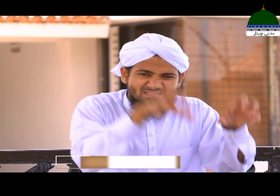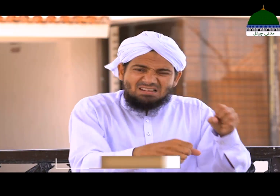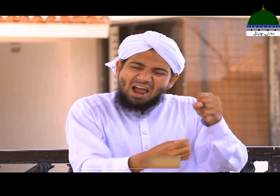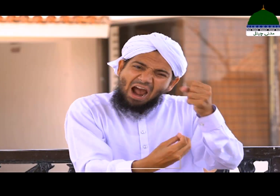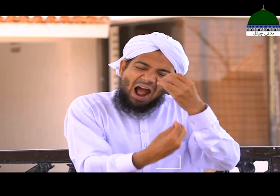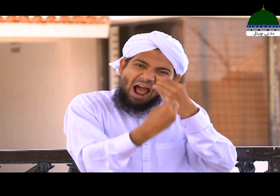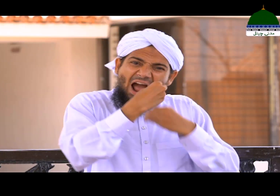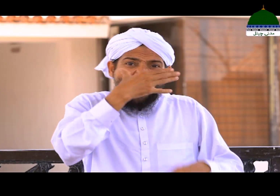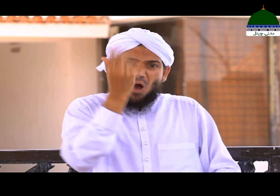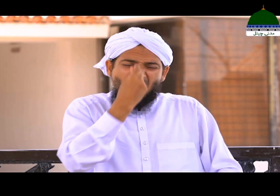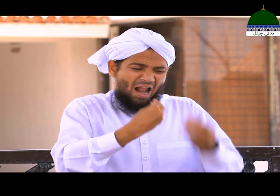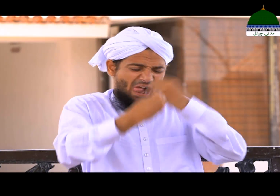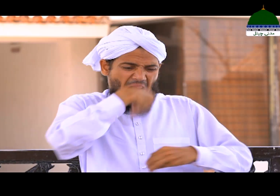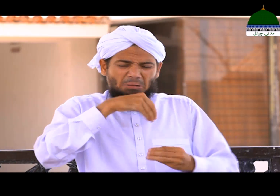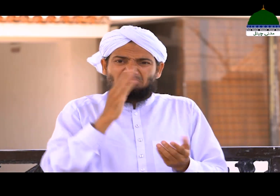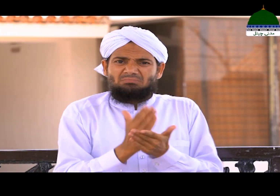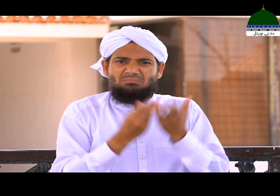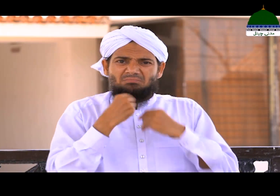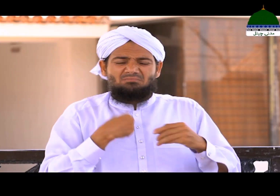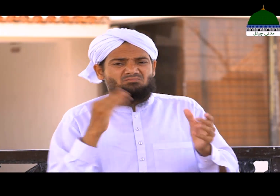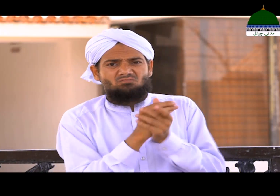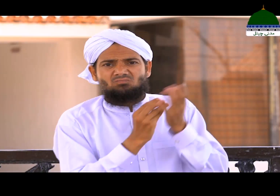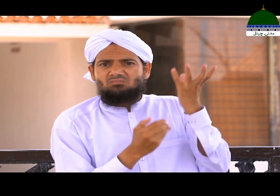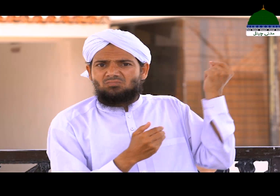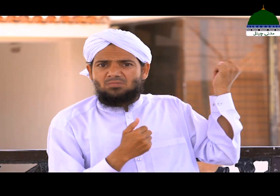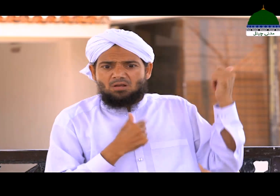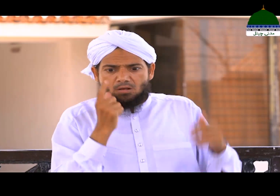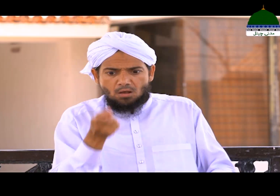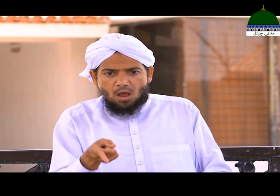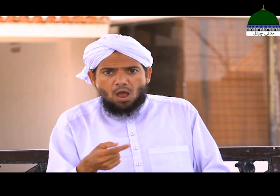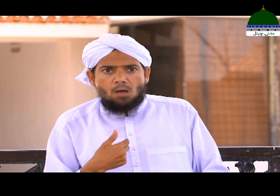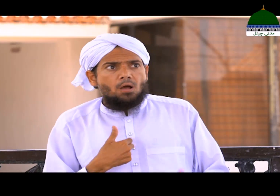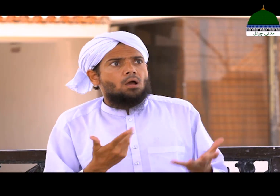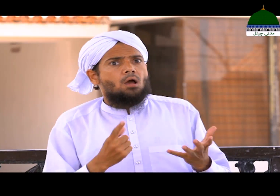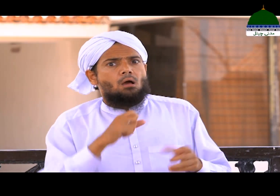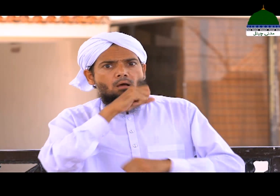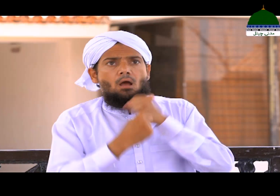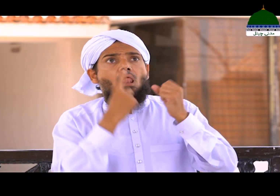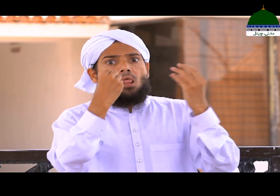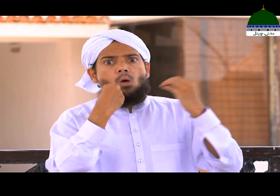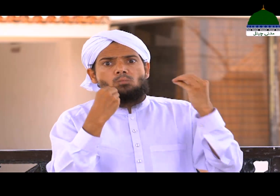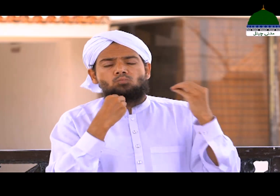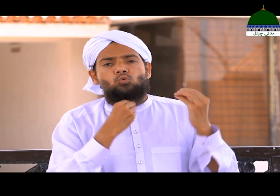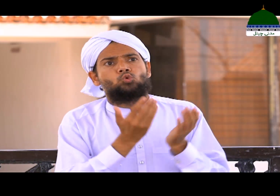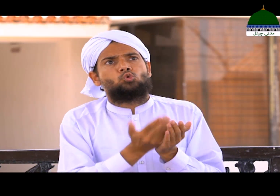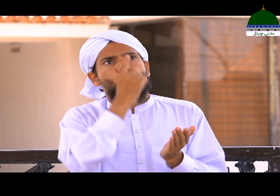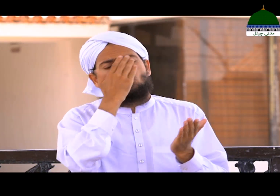ڈالا اور جھاڑیوں میں غائب ہو گیا۔ میں اس غیبی امداد پر اللہ پاک کا شکر بجا